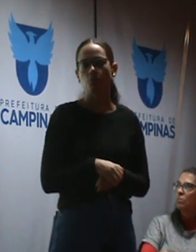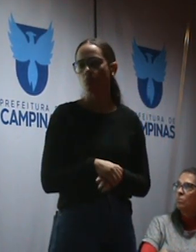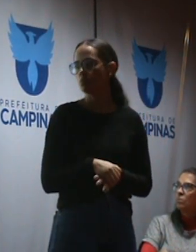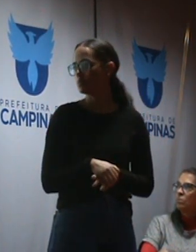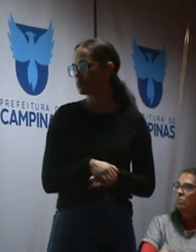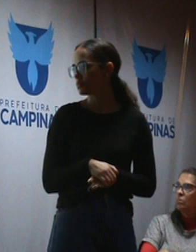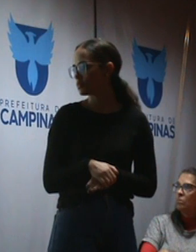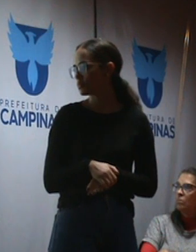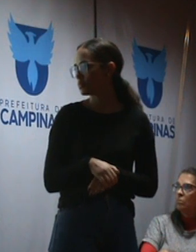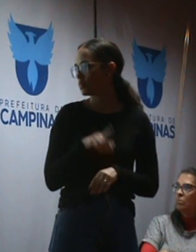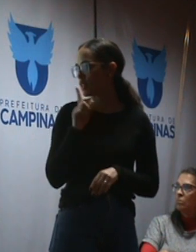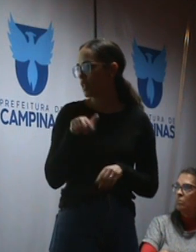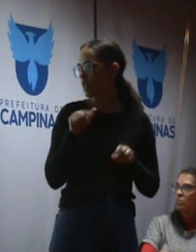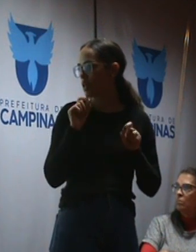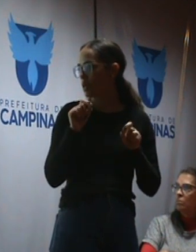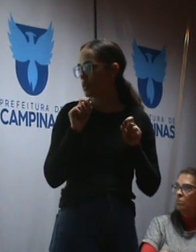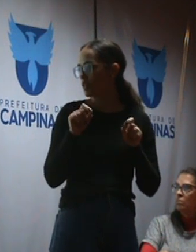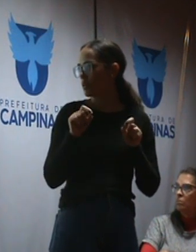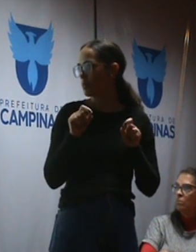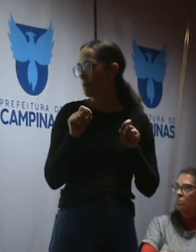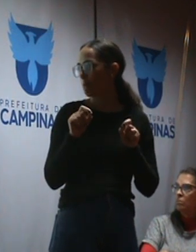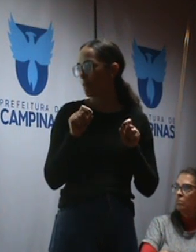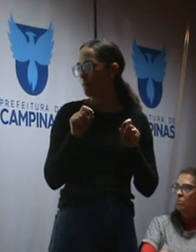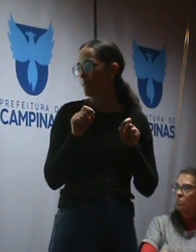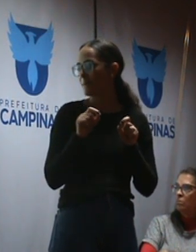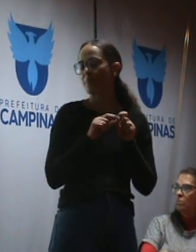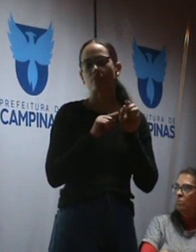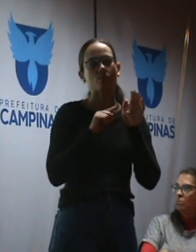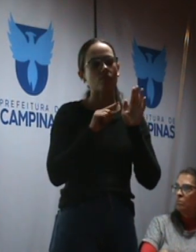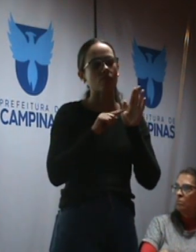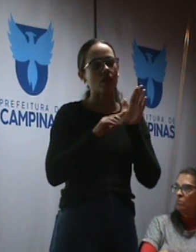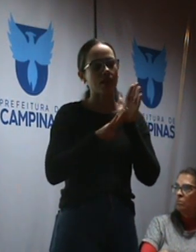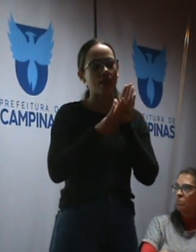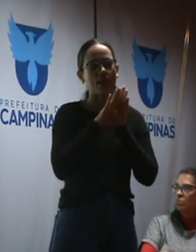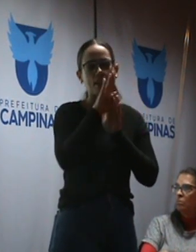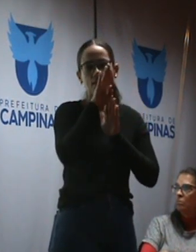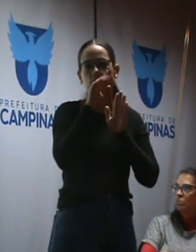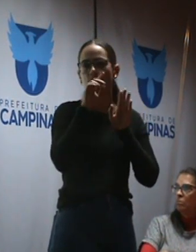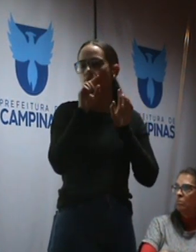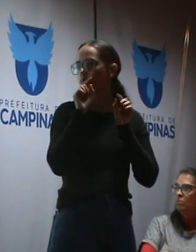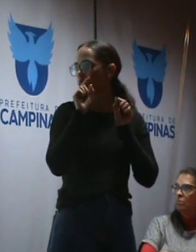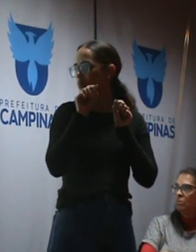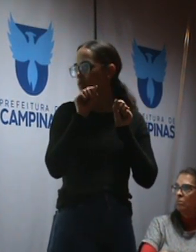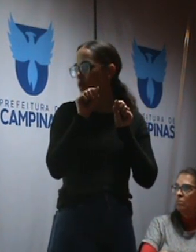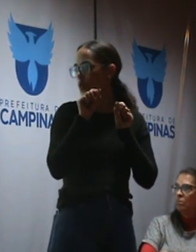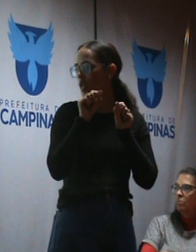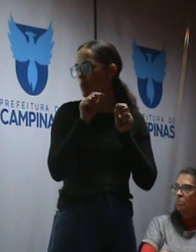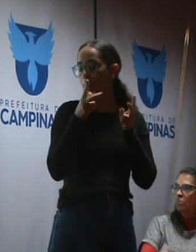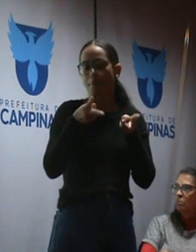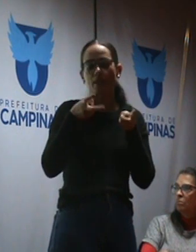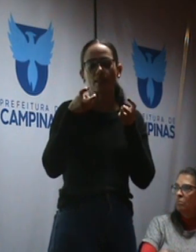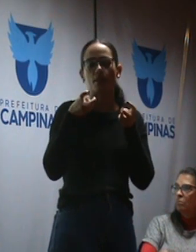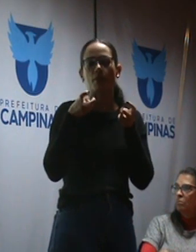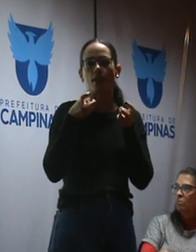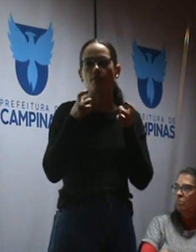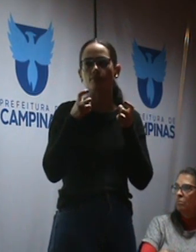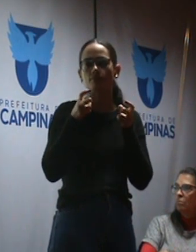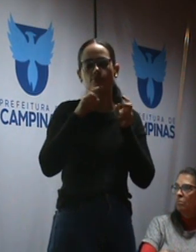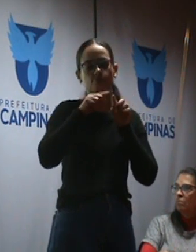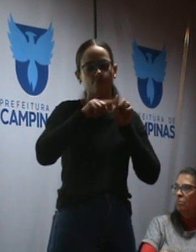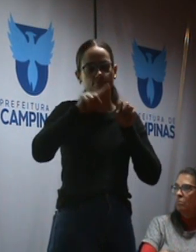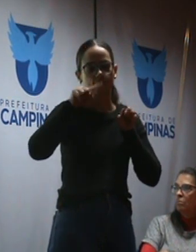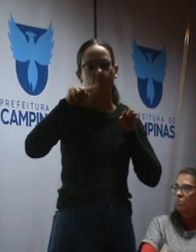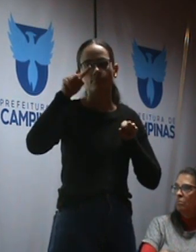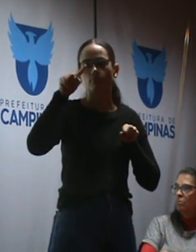Esse aqui é um gráfico do Ministério. Ele é bem importante para a gente determinar qual que é o momento em que a